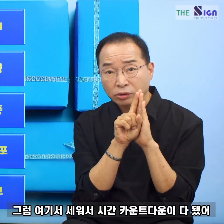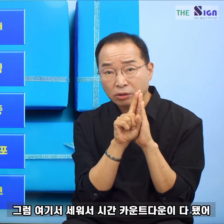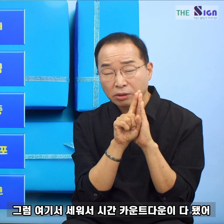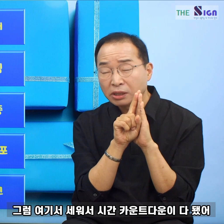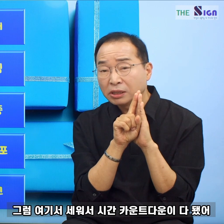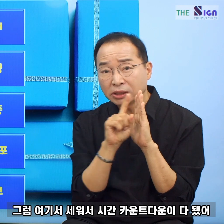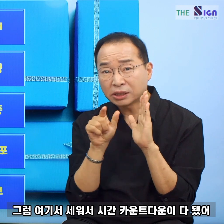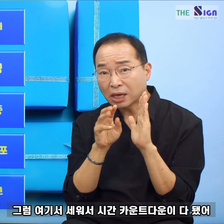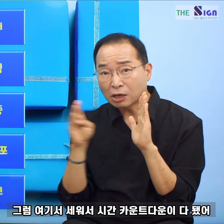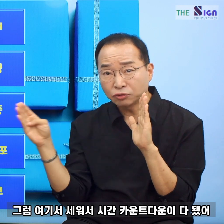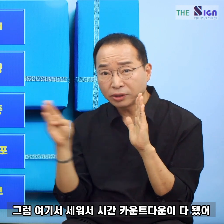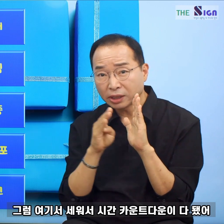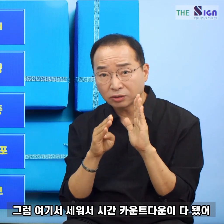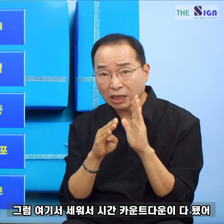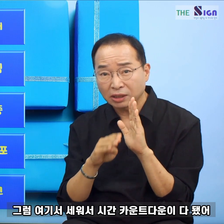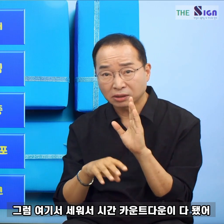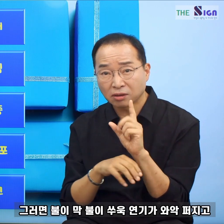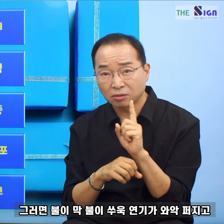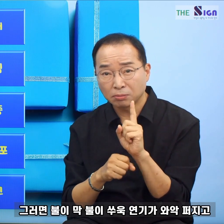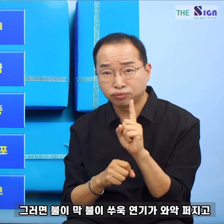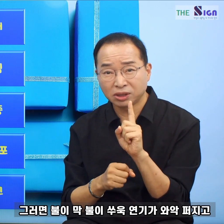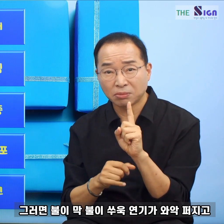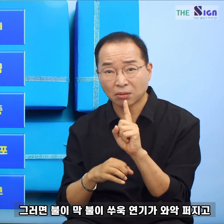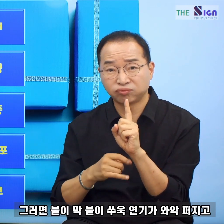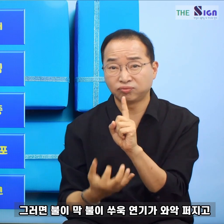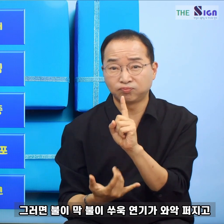세워서 시간 카운트대가 다 됐어. 그러면 불이 막 불이